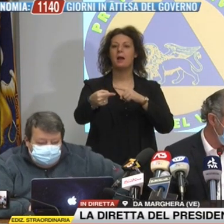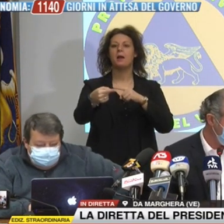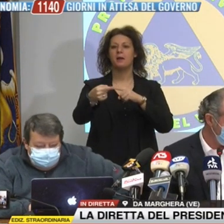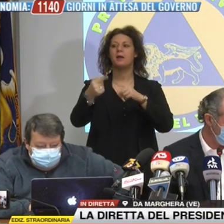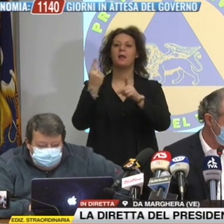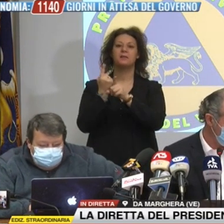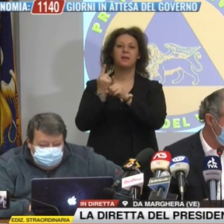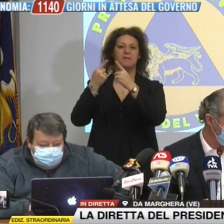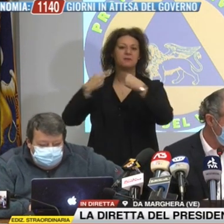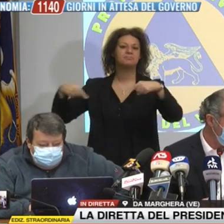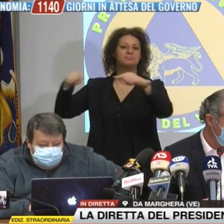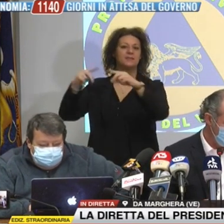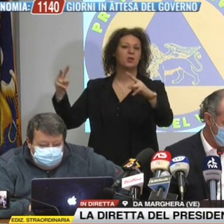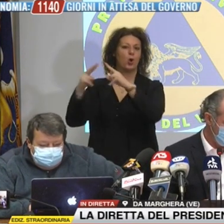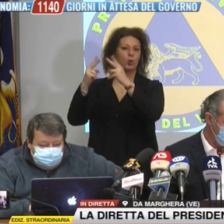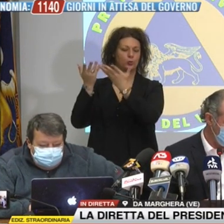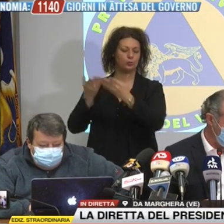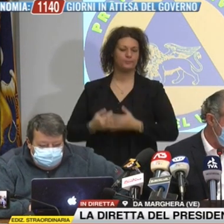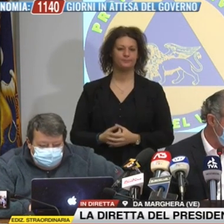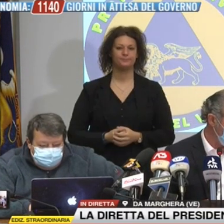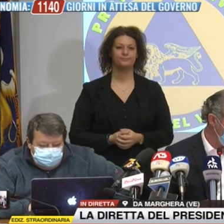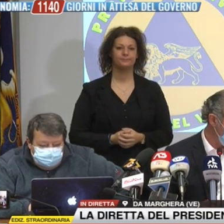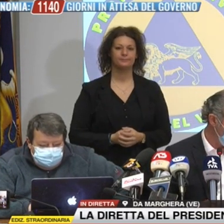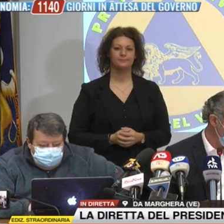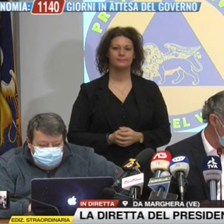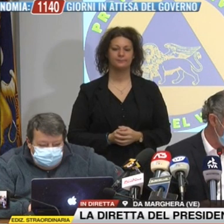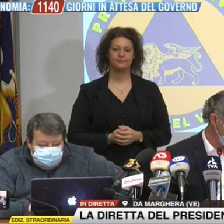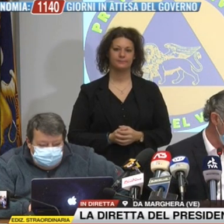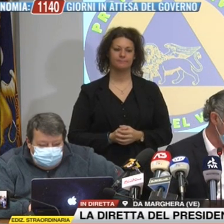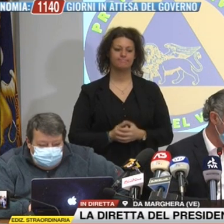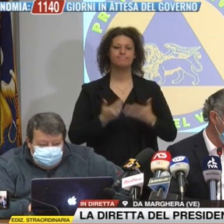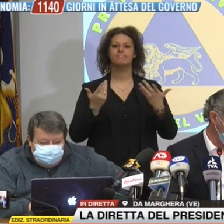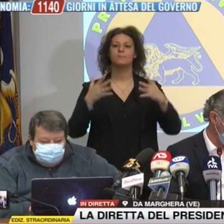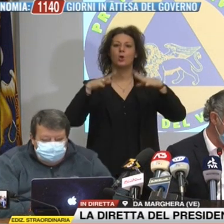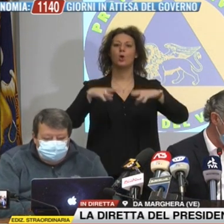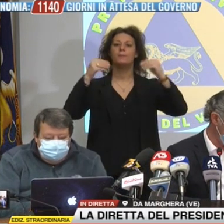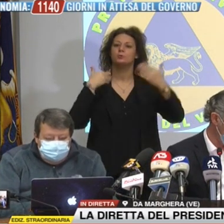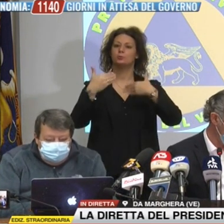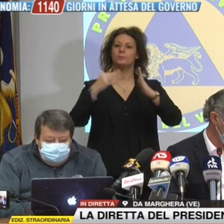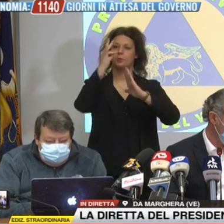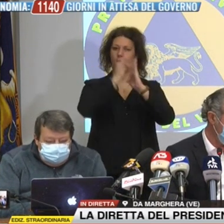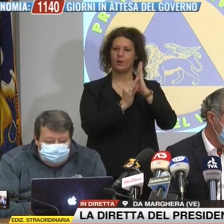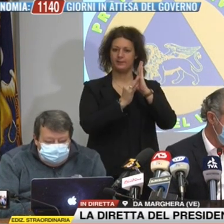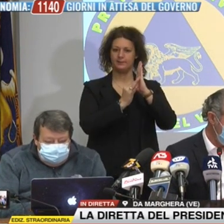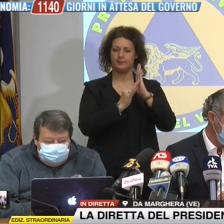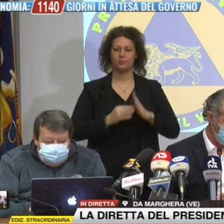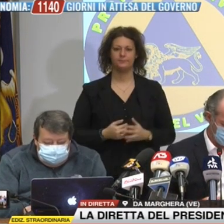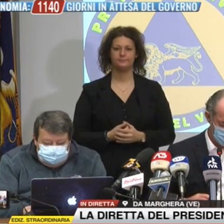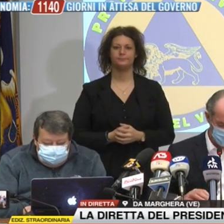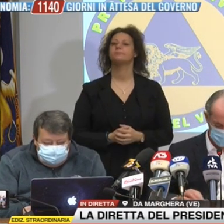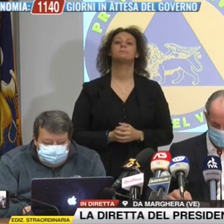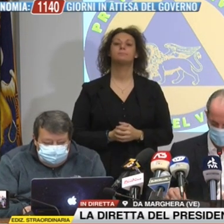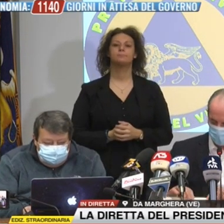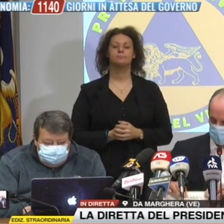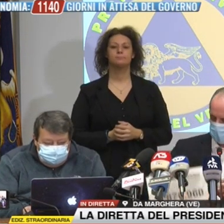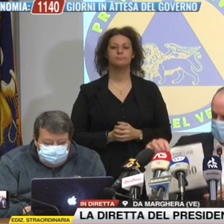settimana vedranno di fare questo incontro. Detto questo, passerei subito al bollettino, così